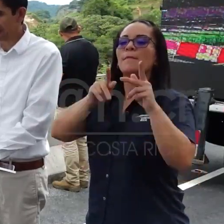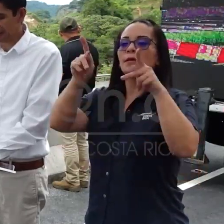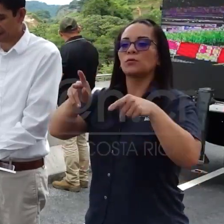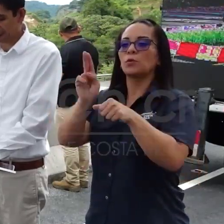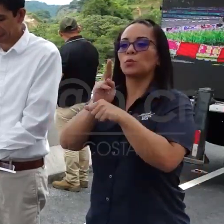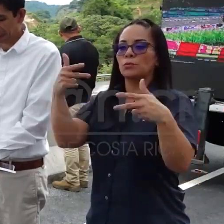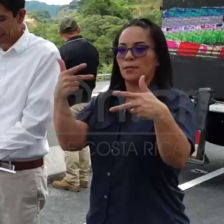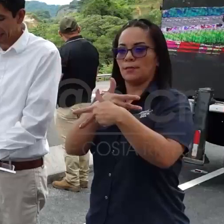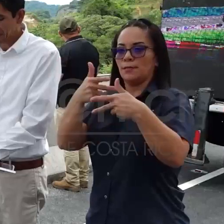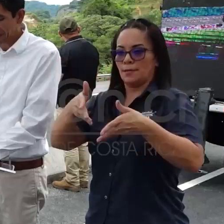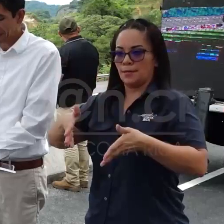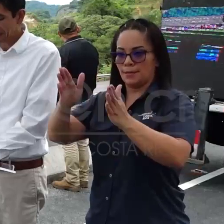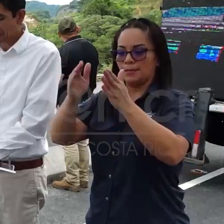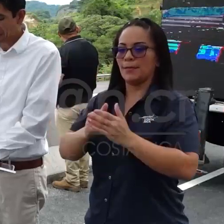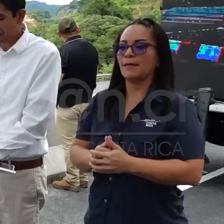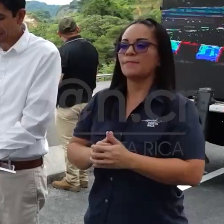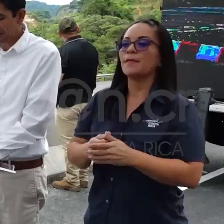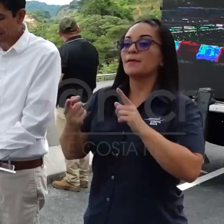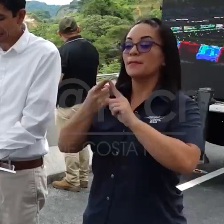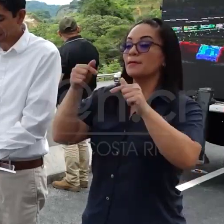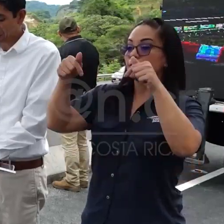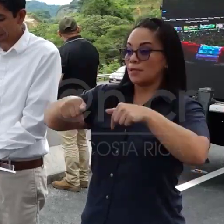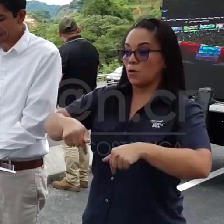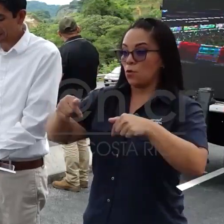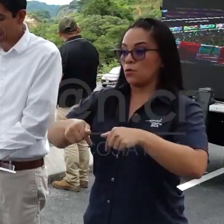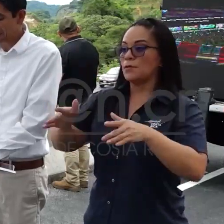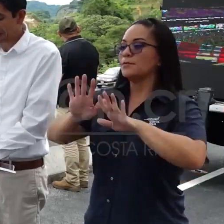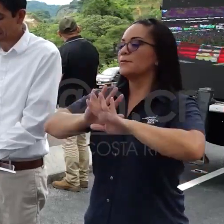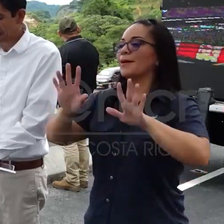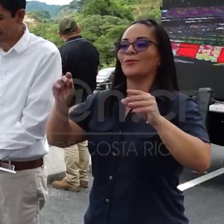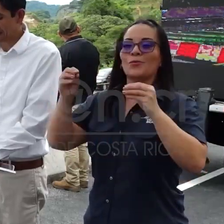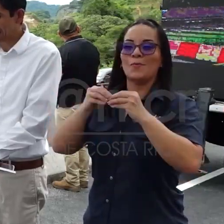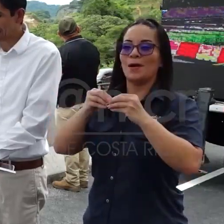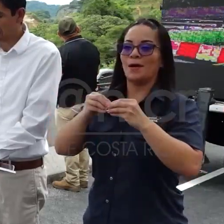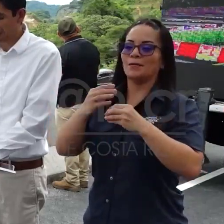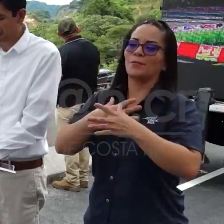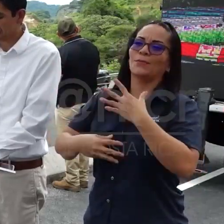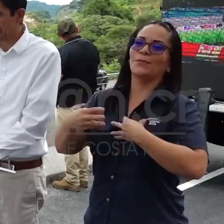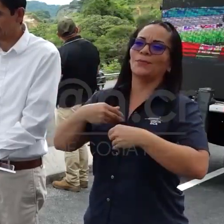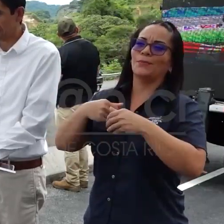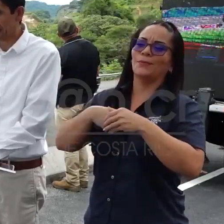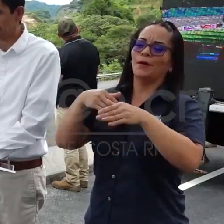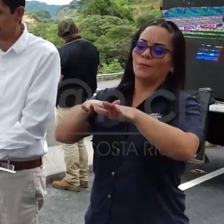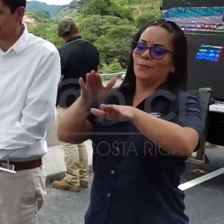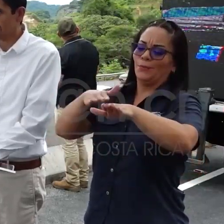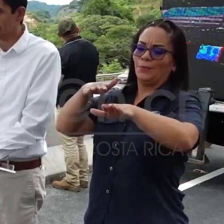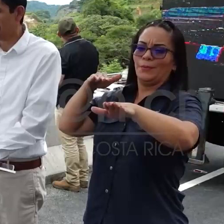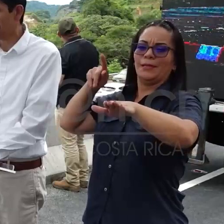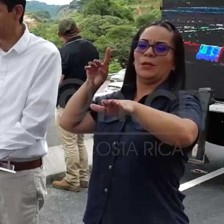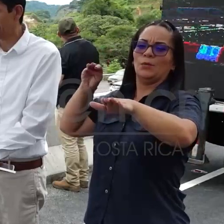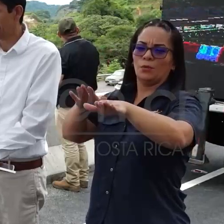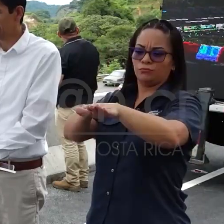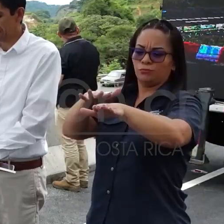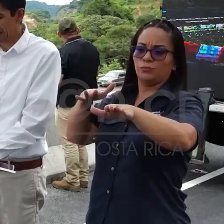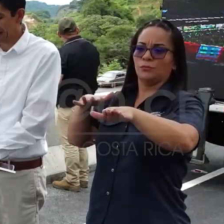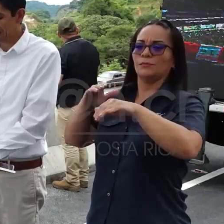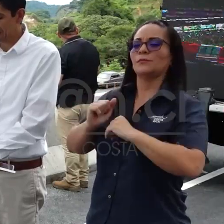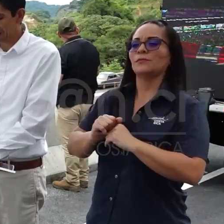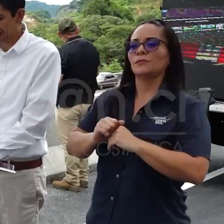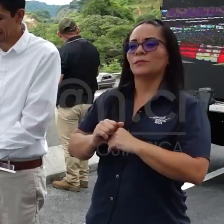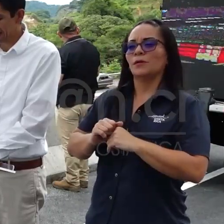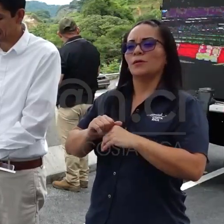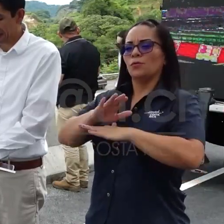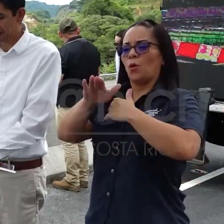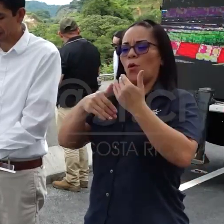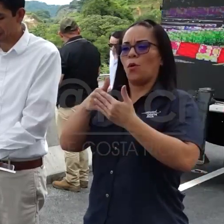transitan por acá. A partir de hoy ya no sufriremos las presas de kilómetros, ya no veremos los low boys